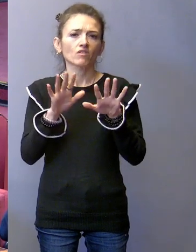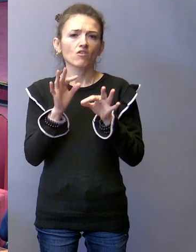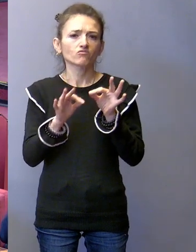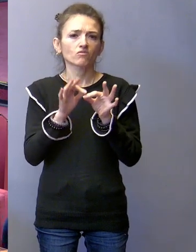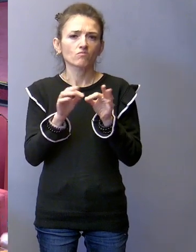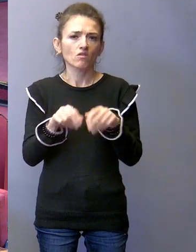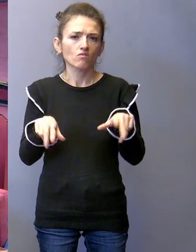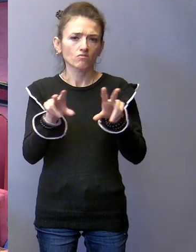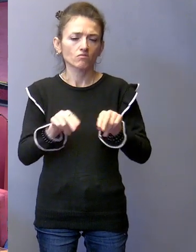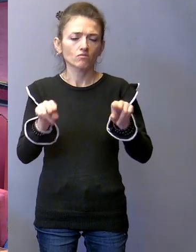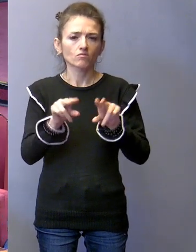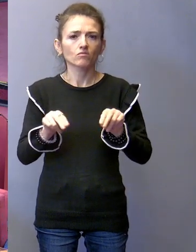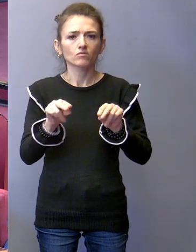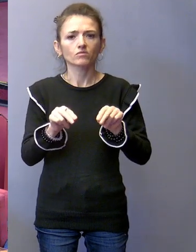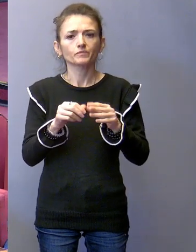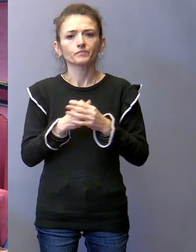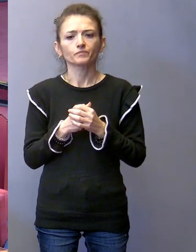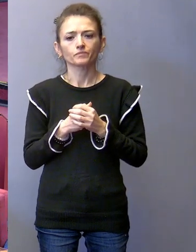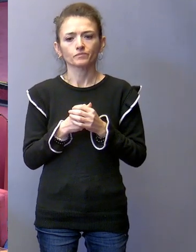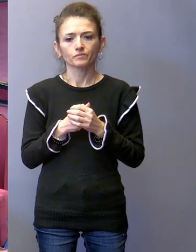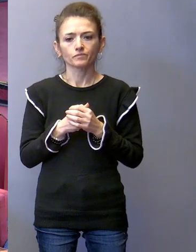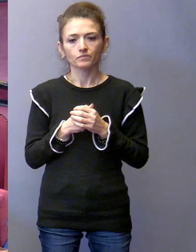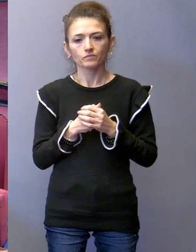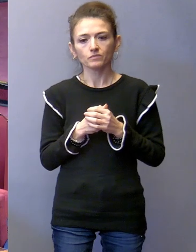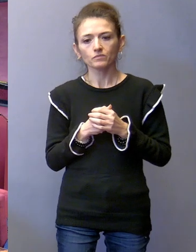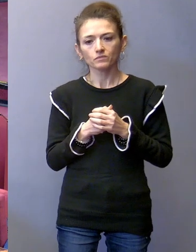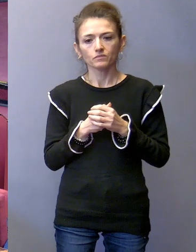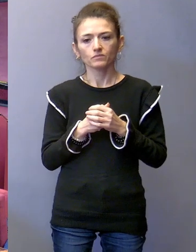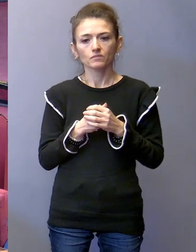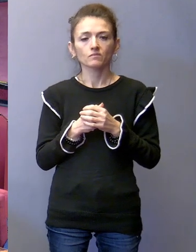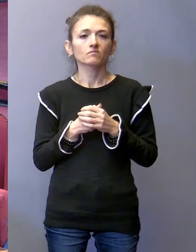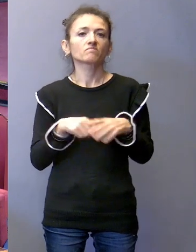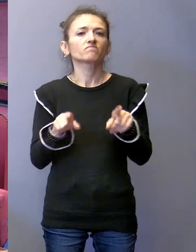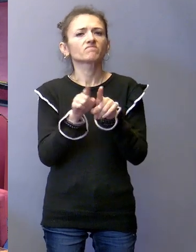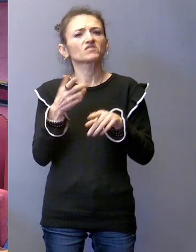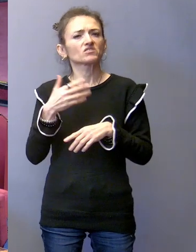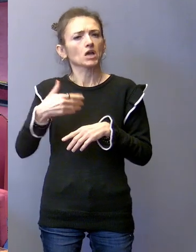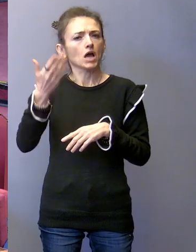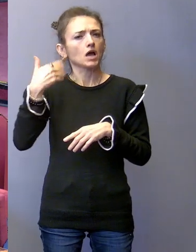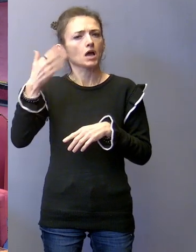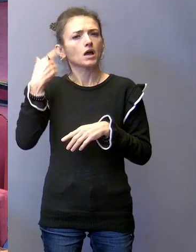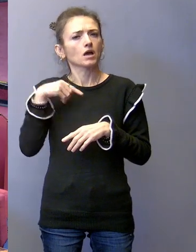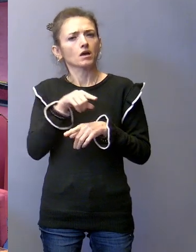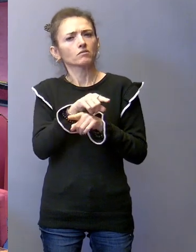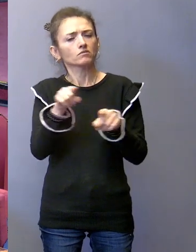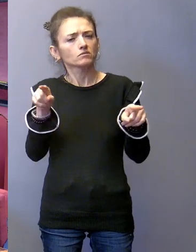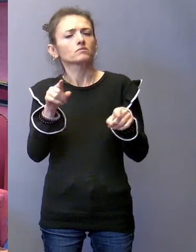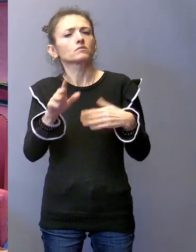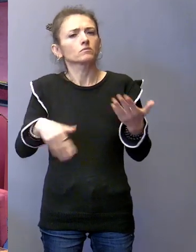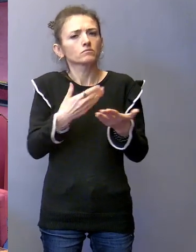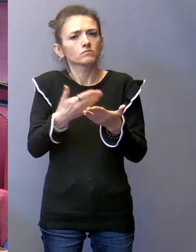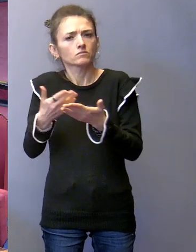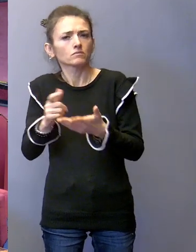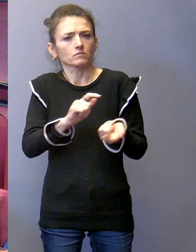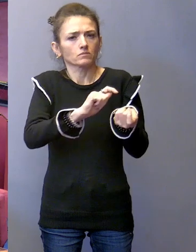meno e ho avuto modo di dire anche quando avete portato una serie di adeguamenti e